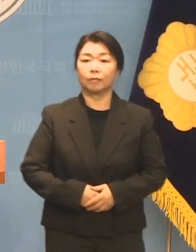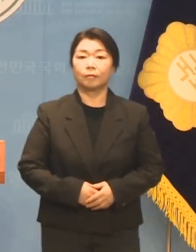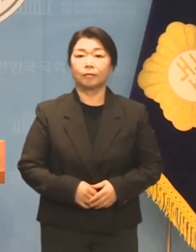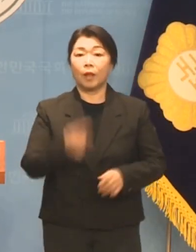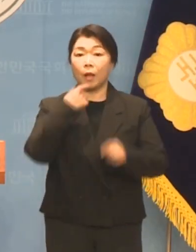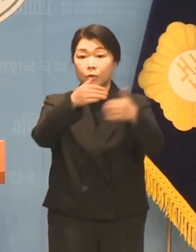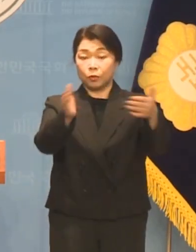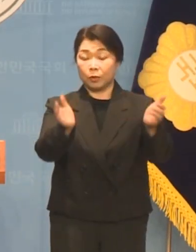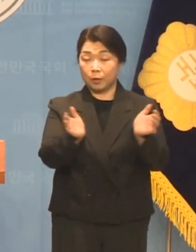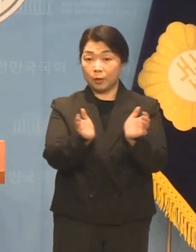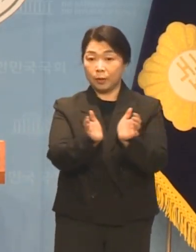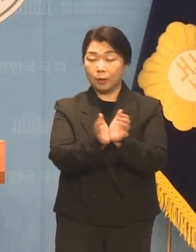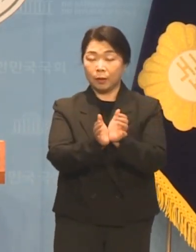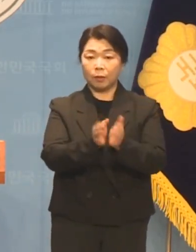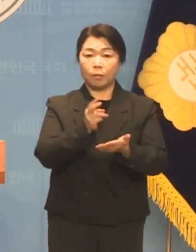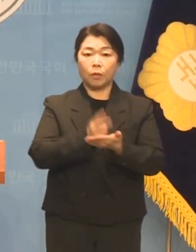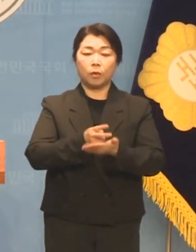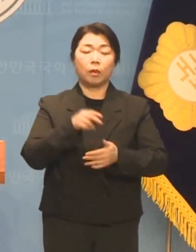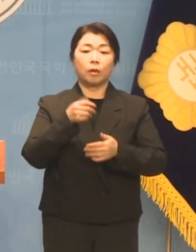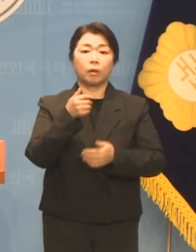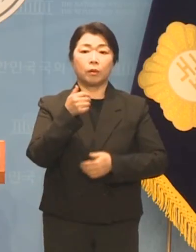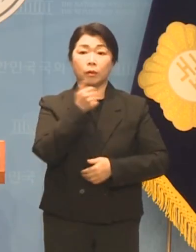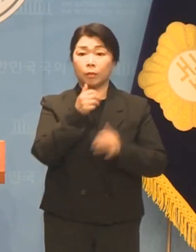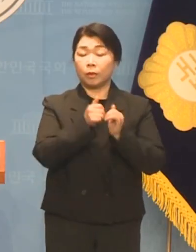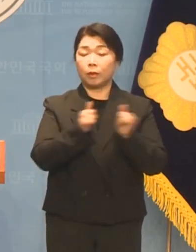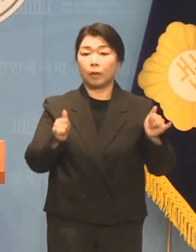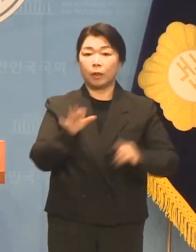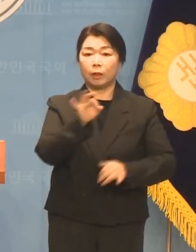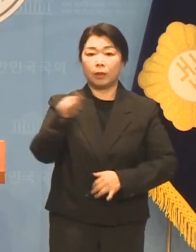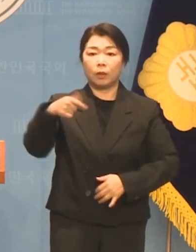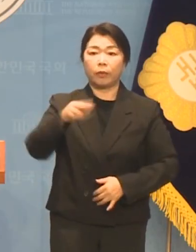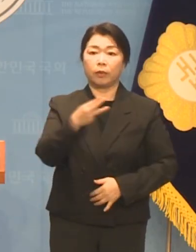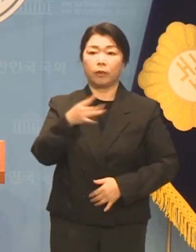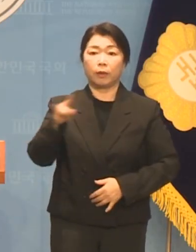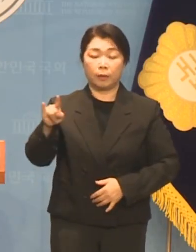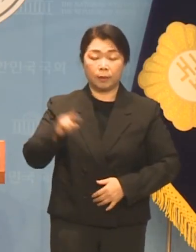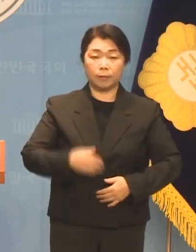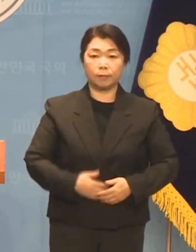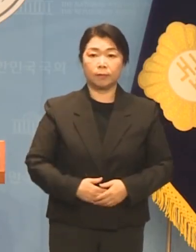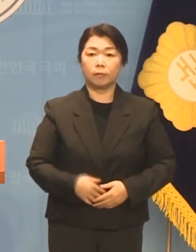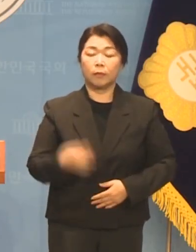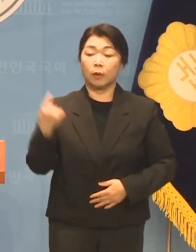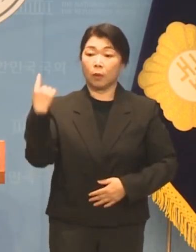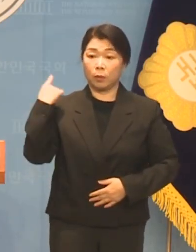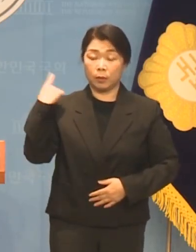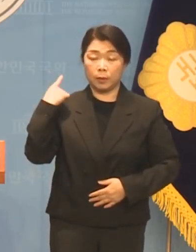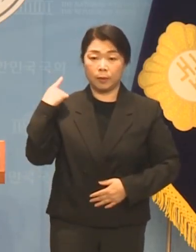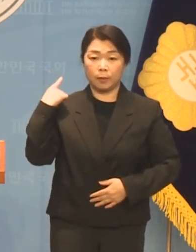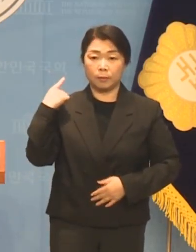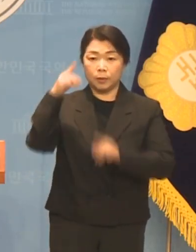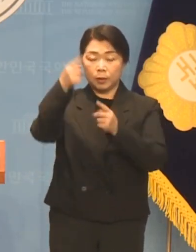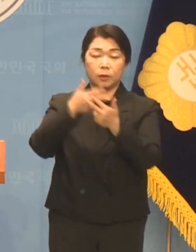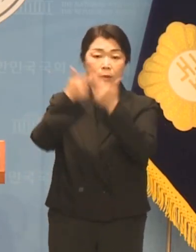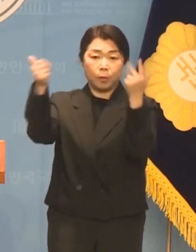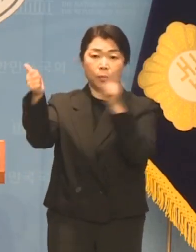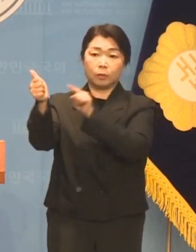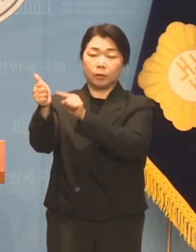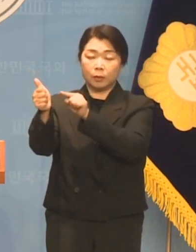예, 더불어민주당 법률대변인 이건태 의원입니다. 어제 이재명 대표에